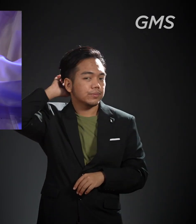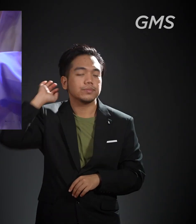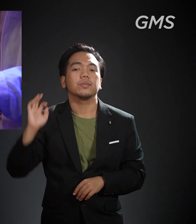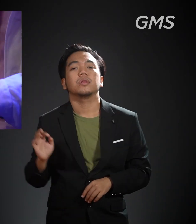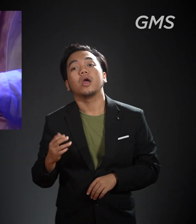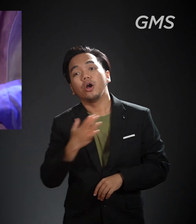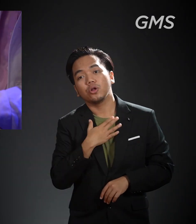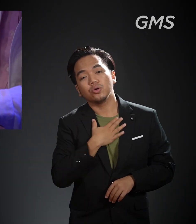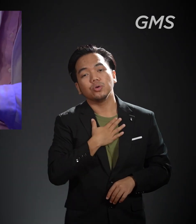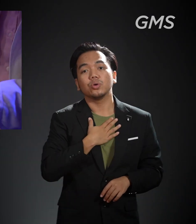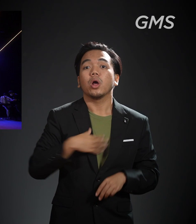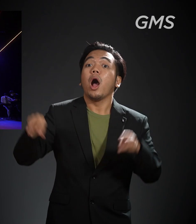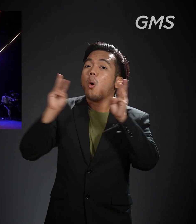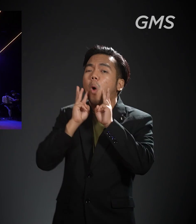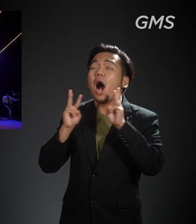Engkau. Ku